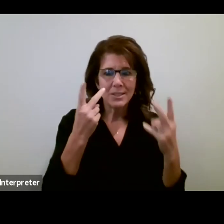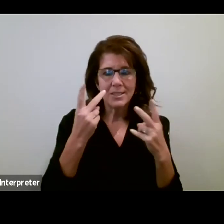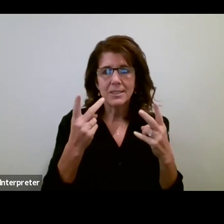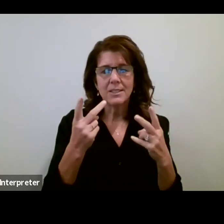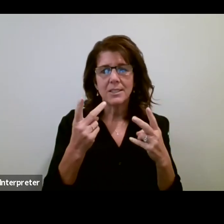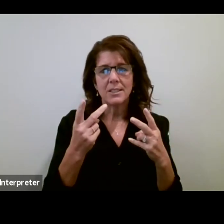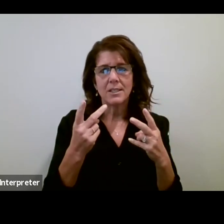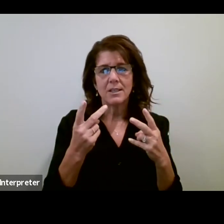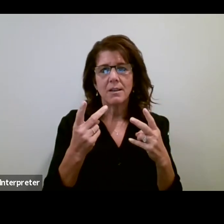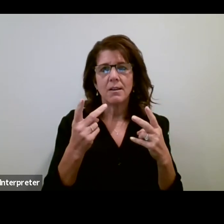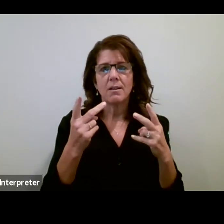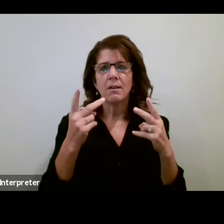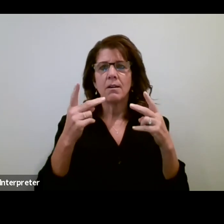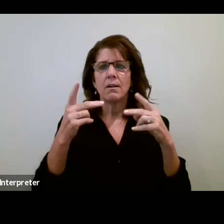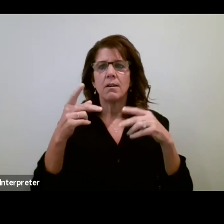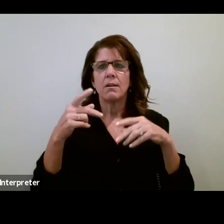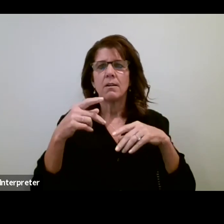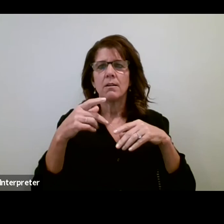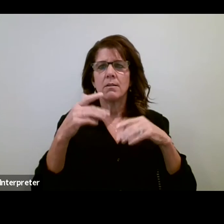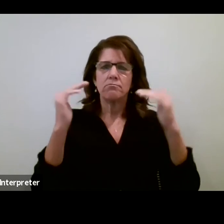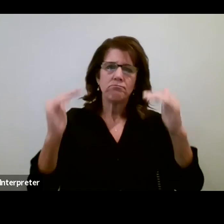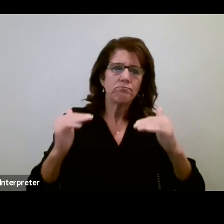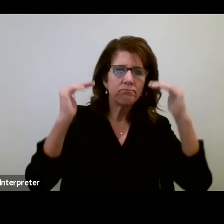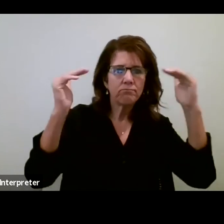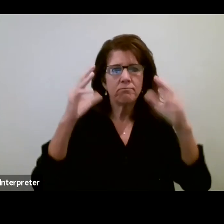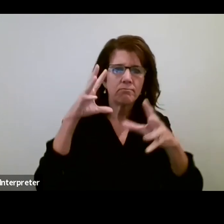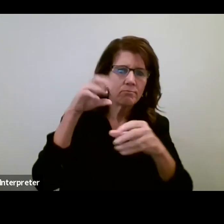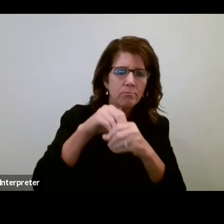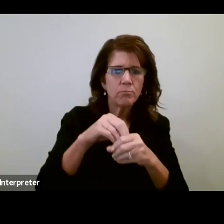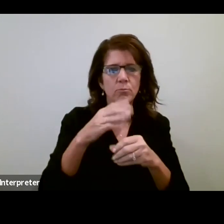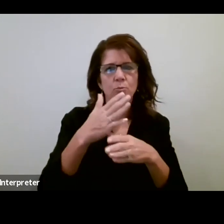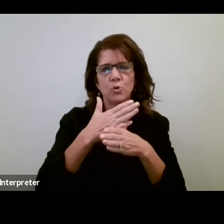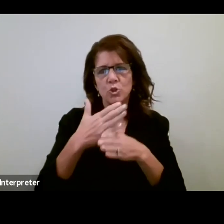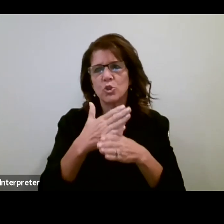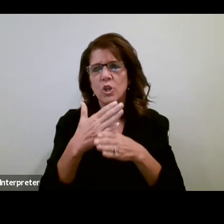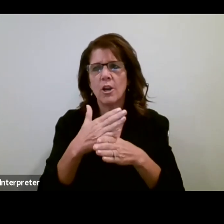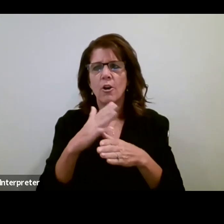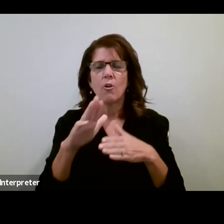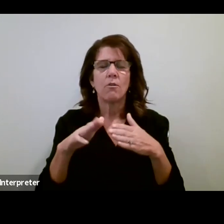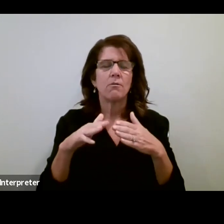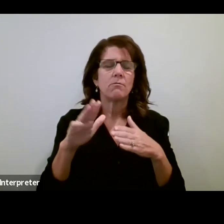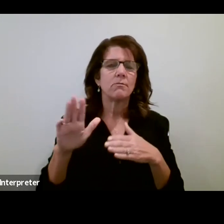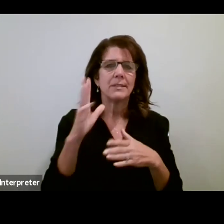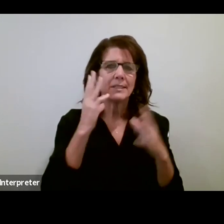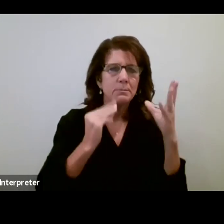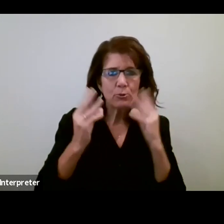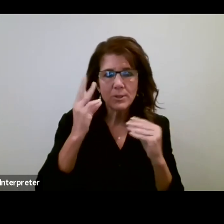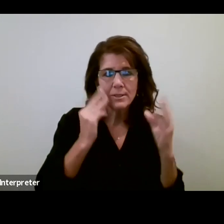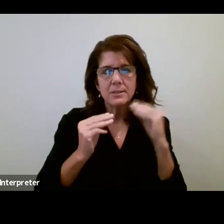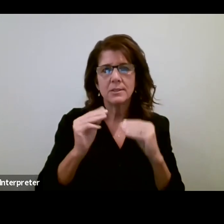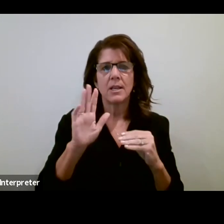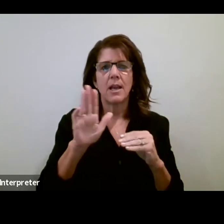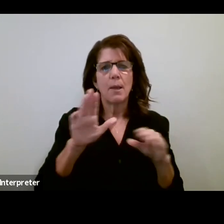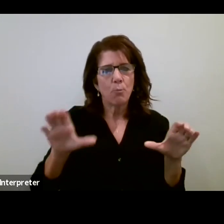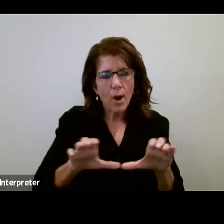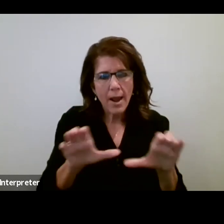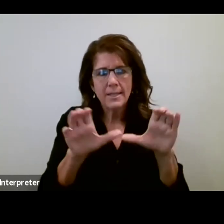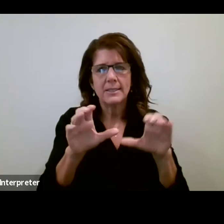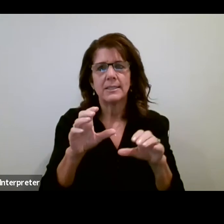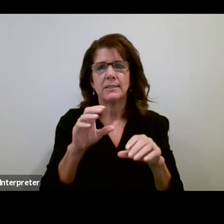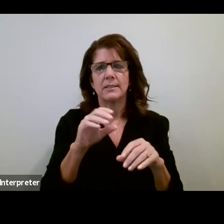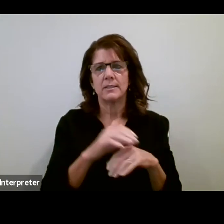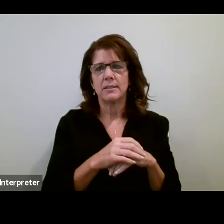desafíos, experiencias e intercambiar buenas prácticas y de esa manera ayudar a relevar la realidad de las personas